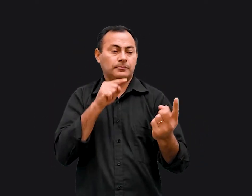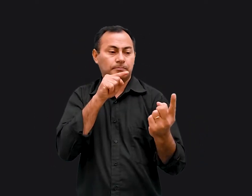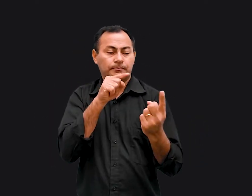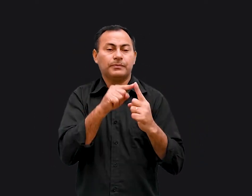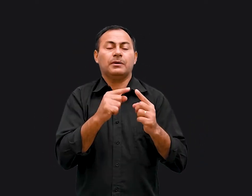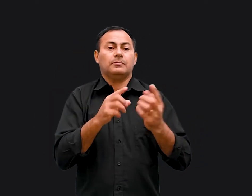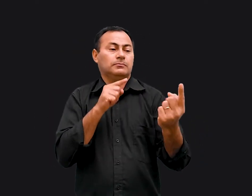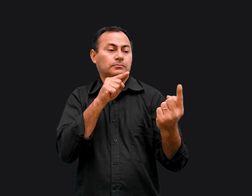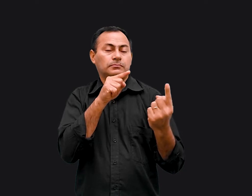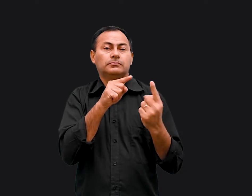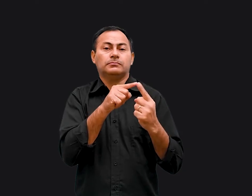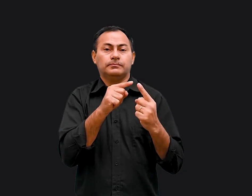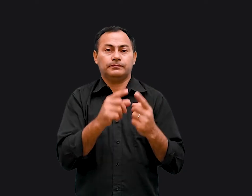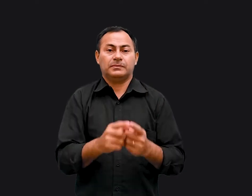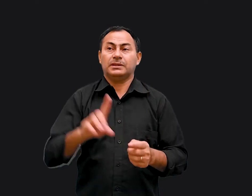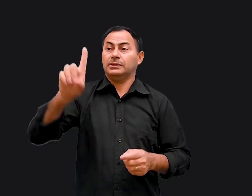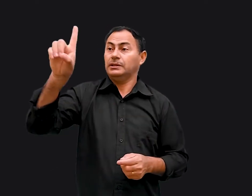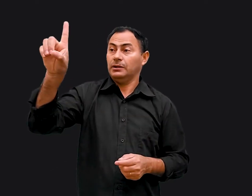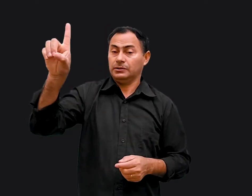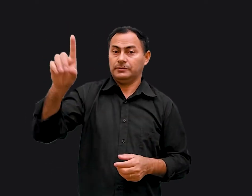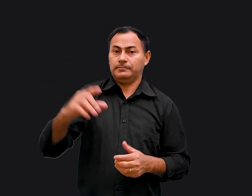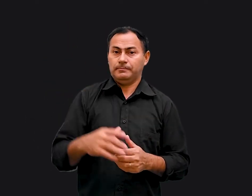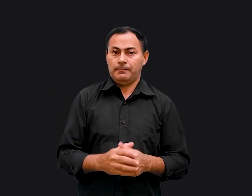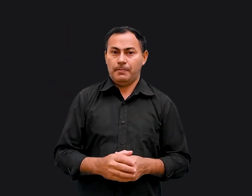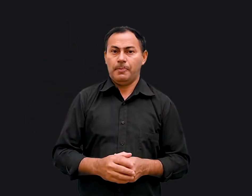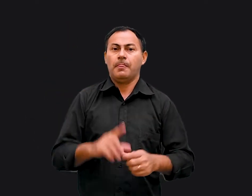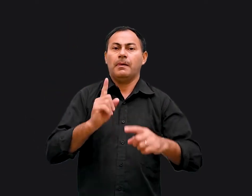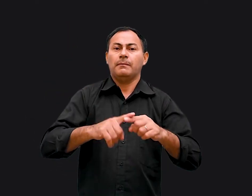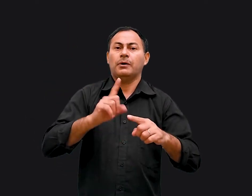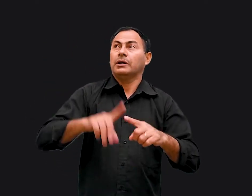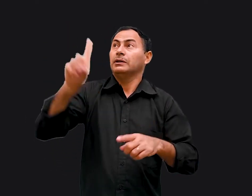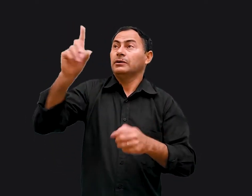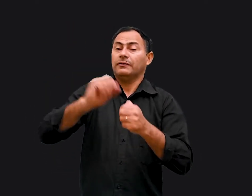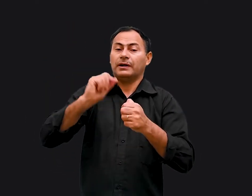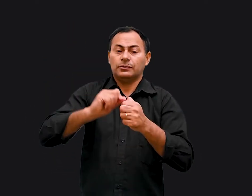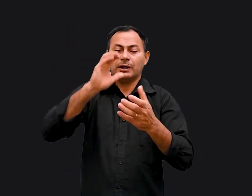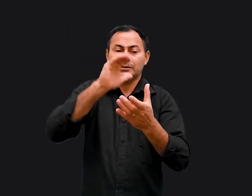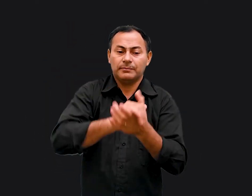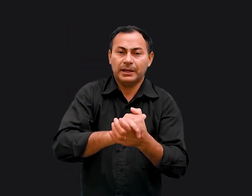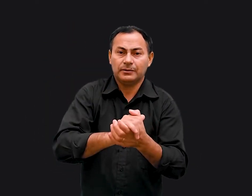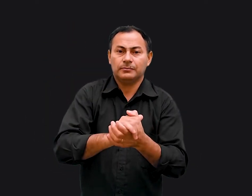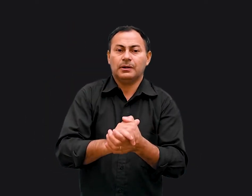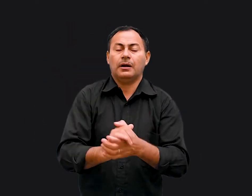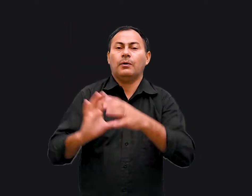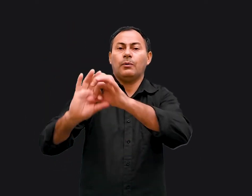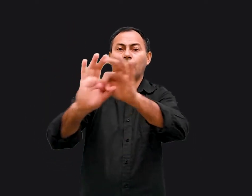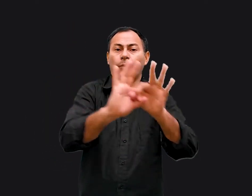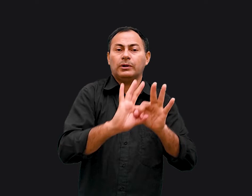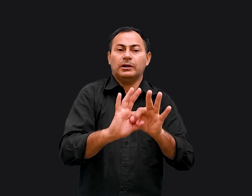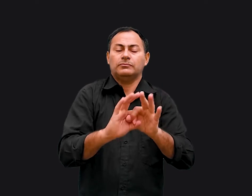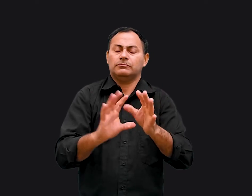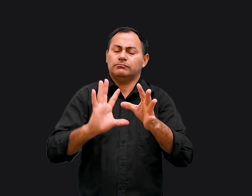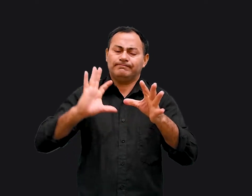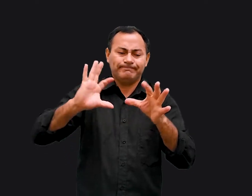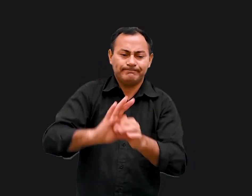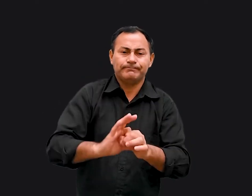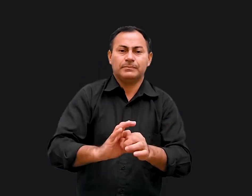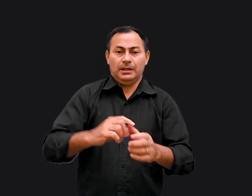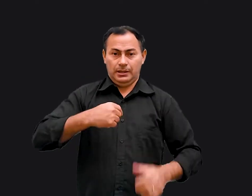o propósito de Deus. Por que Deus faz o casamento a união indissolúvel? Eu acredito que é